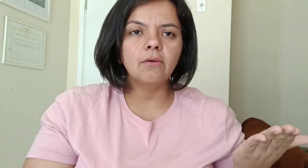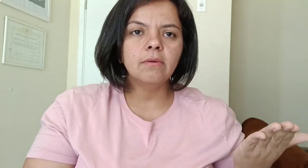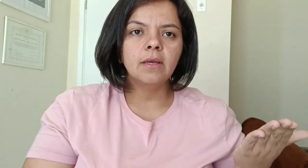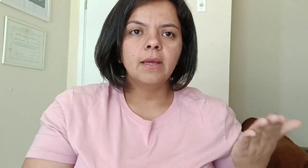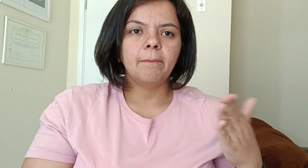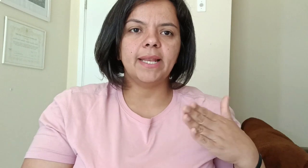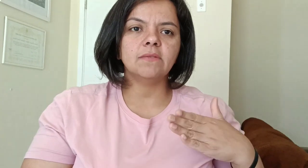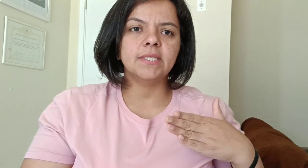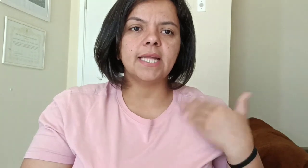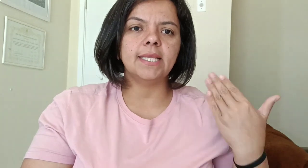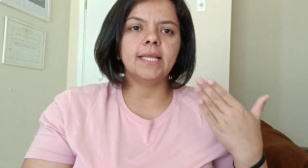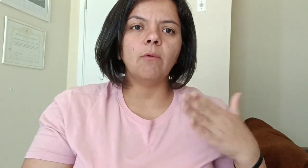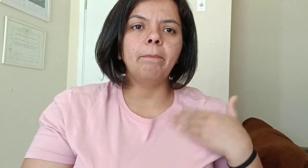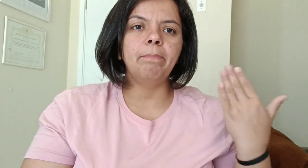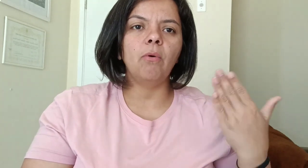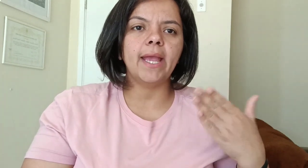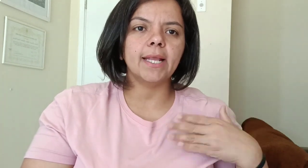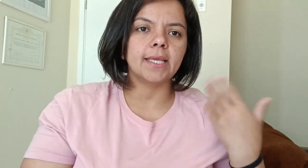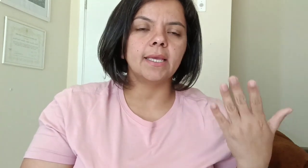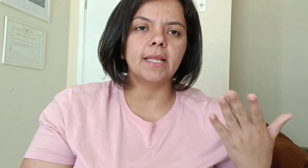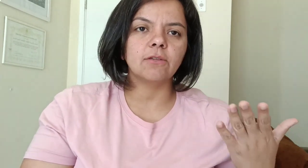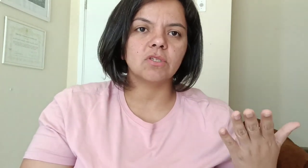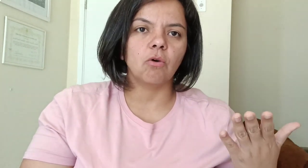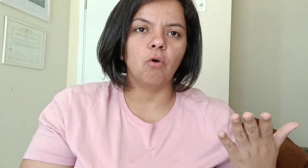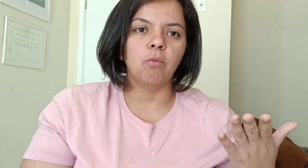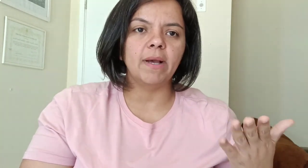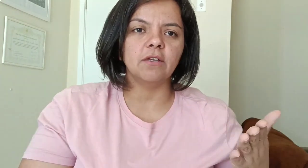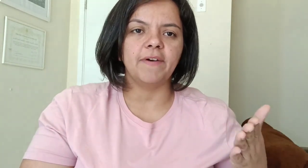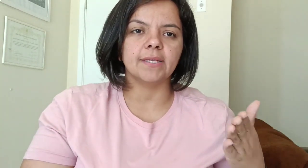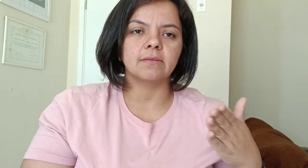Não. Parece que você tá tirando uma poeira aqui, né, do seu corpo. Mas eu faço.